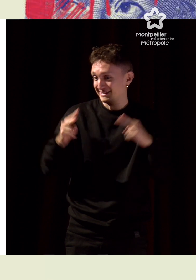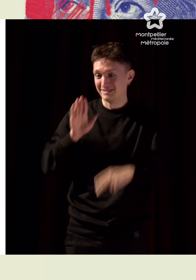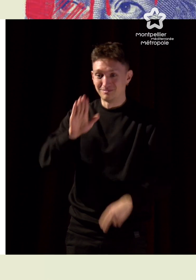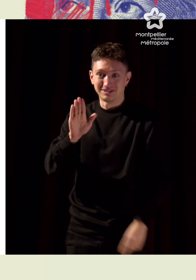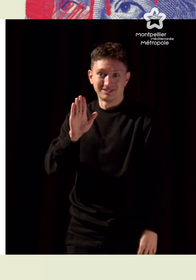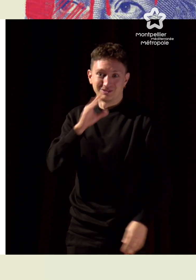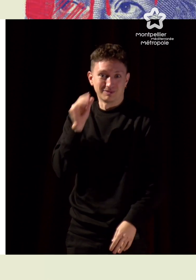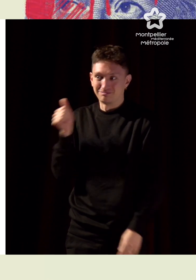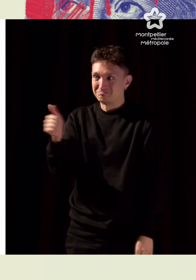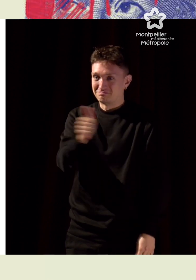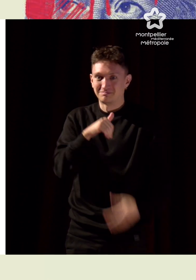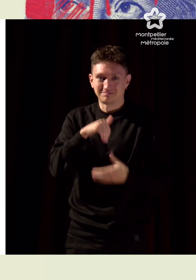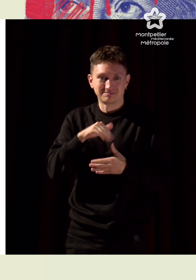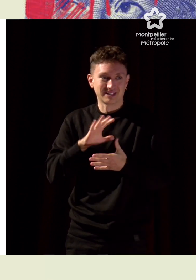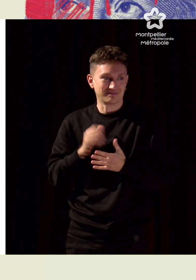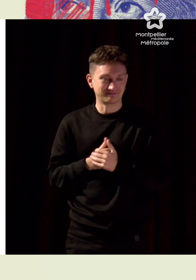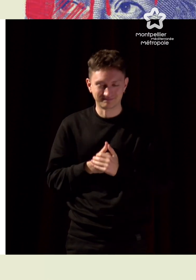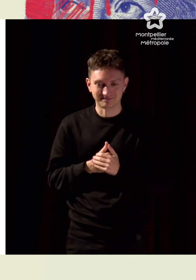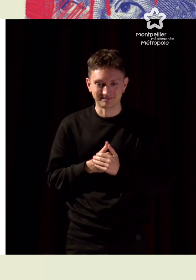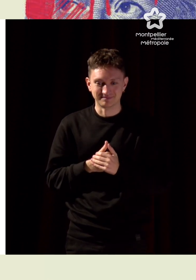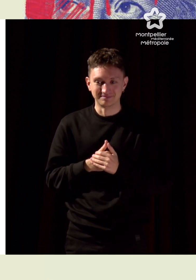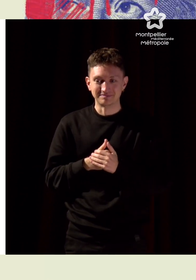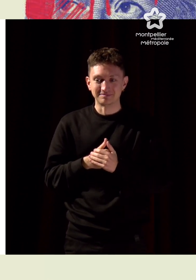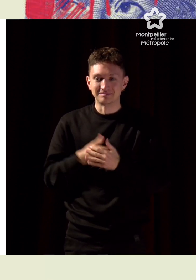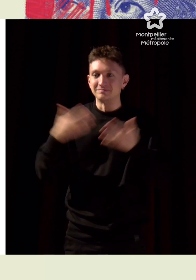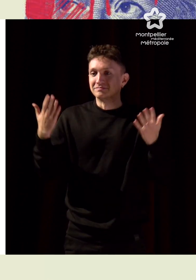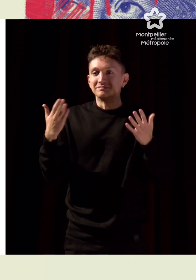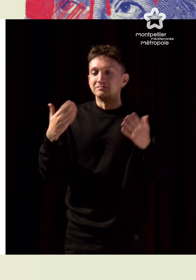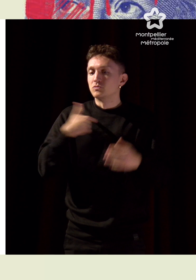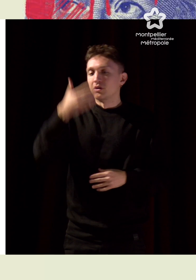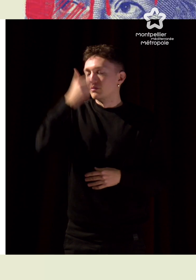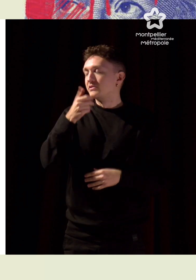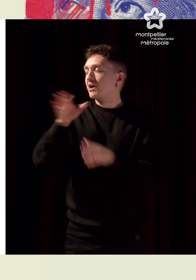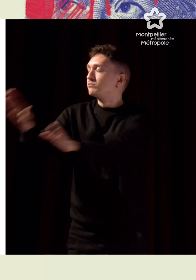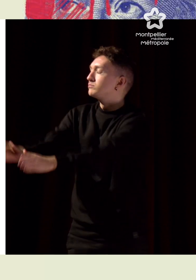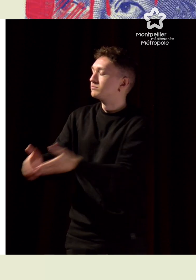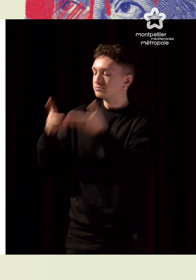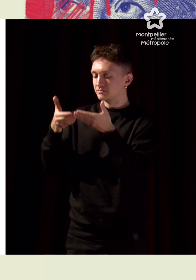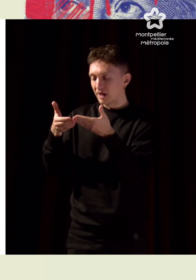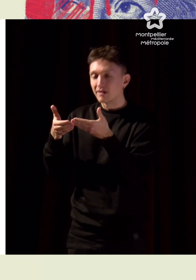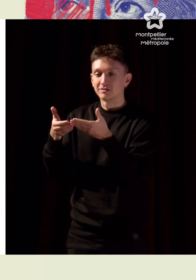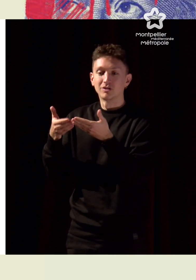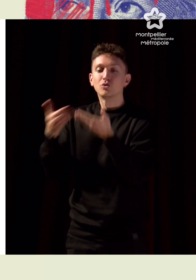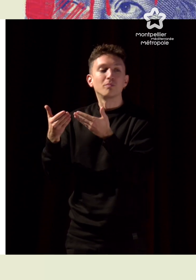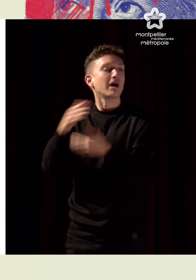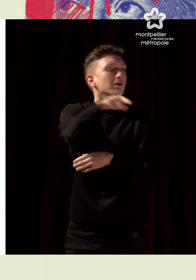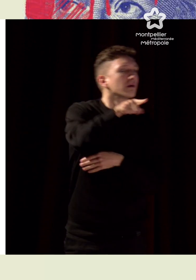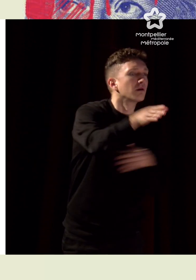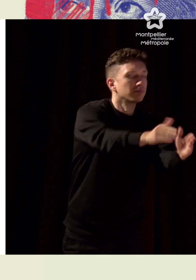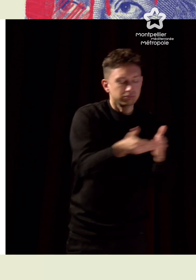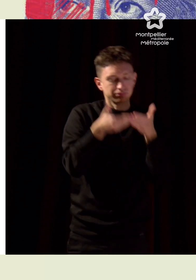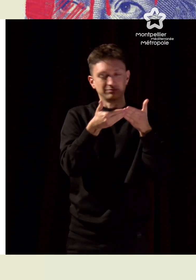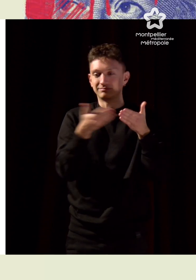individu. Si je prends le livre d'un individu, l'ADN d'un individu, et que je le compare à un autre individu sur la